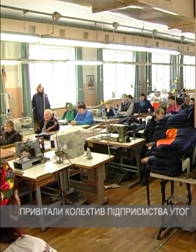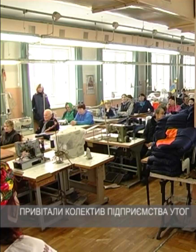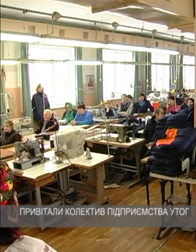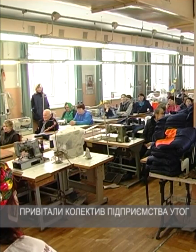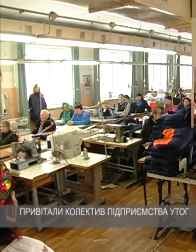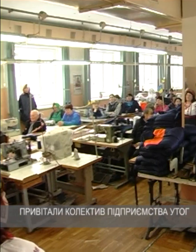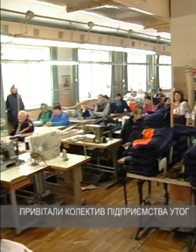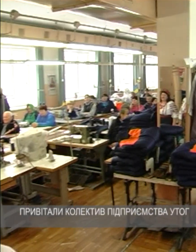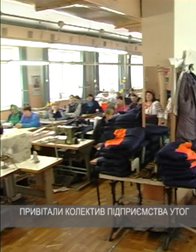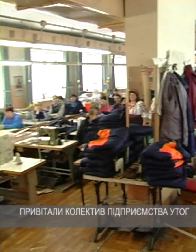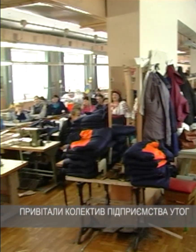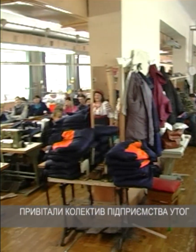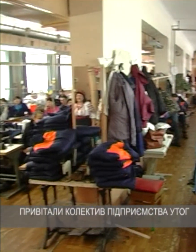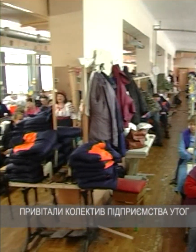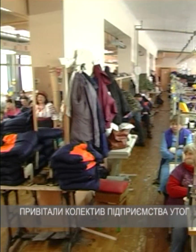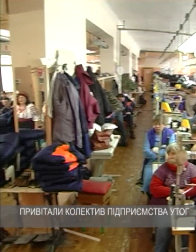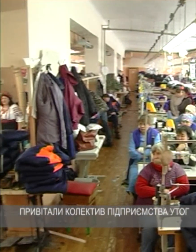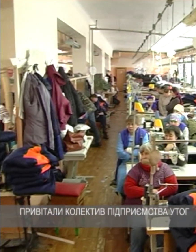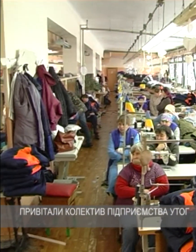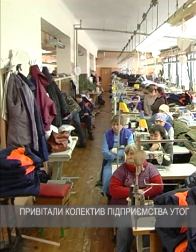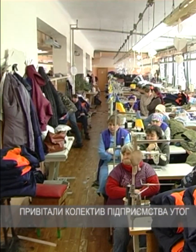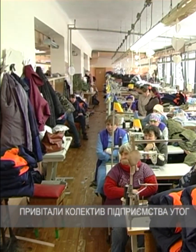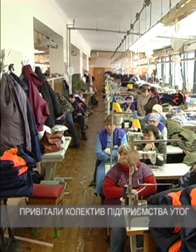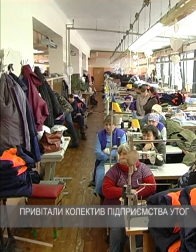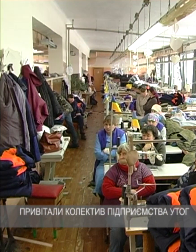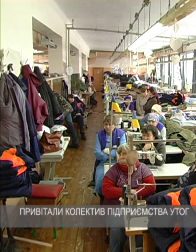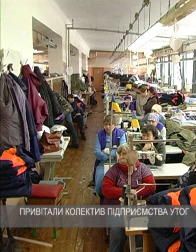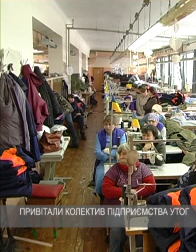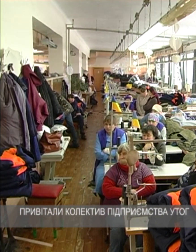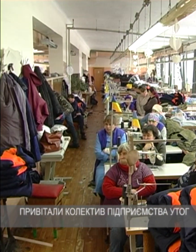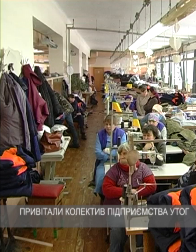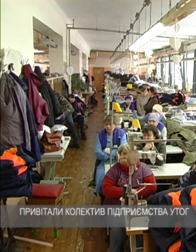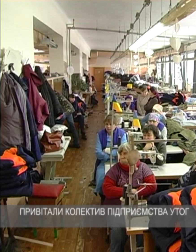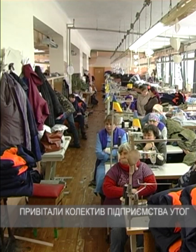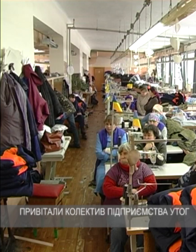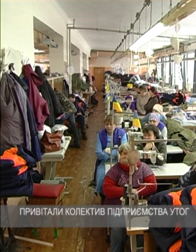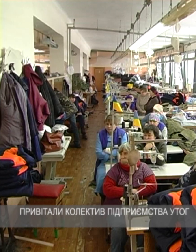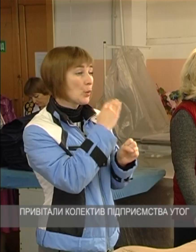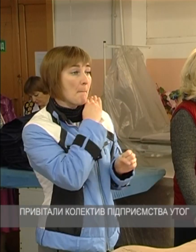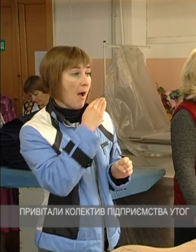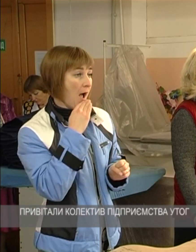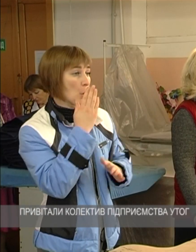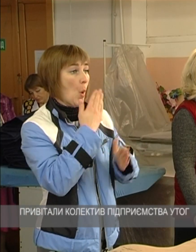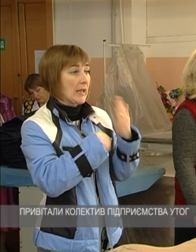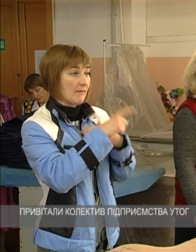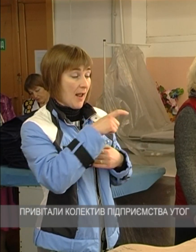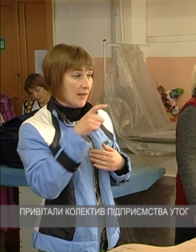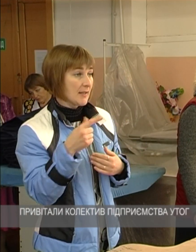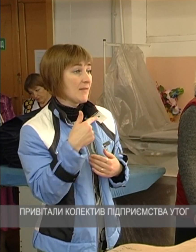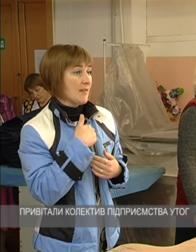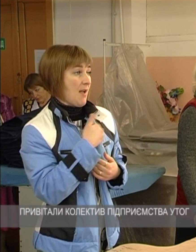склеює. В связи з тим, що у нас колектив неслышащих, и на предприятии работает много инвалидов, я искренне желаю